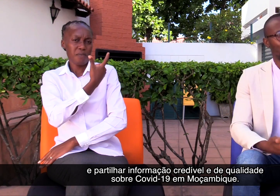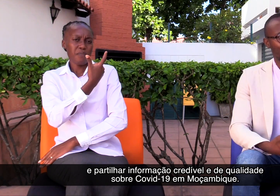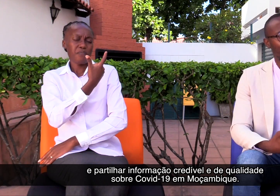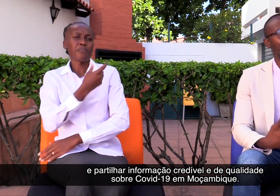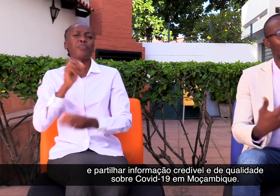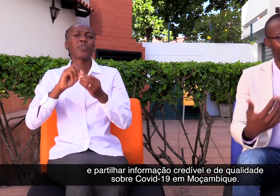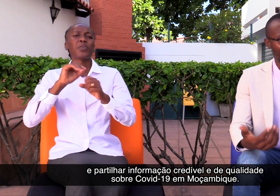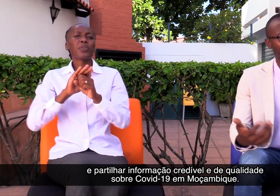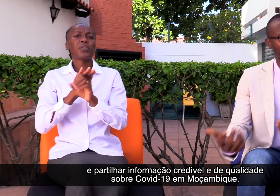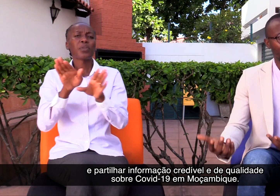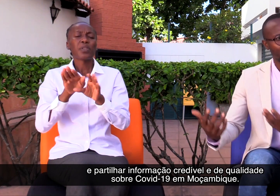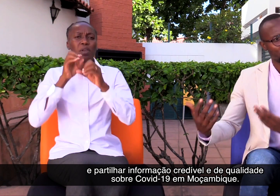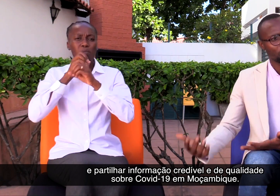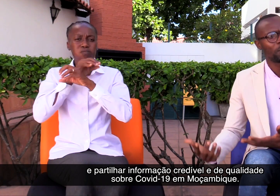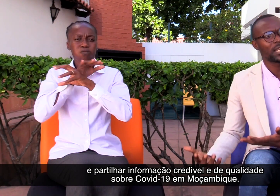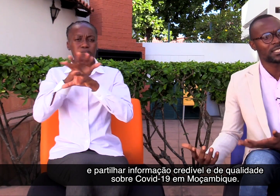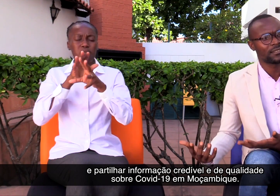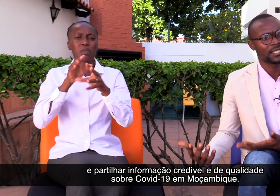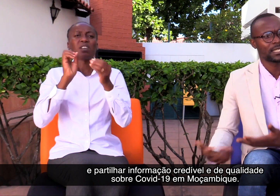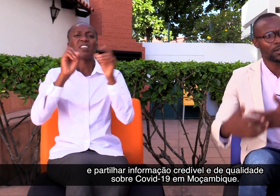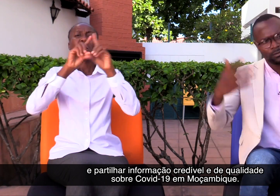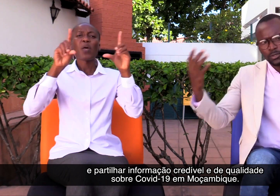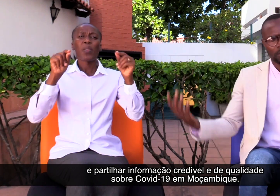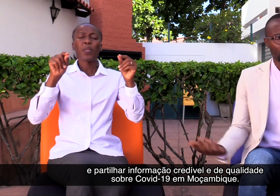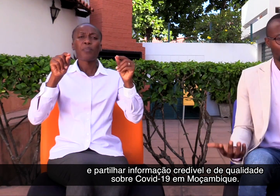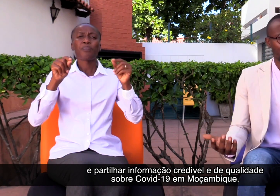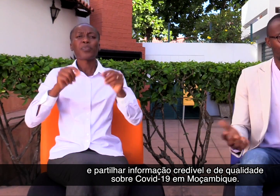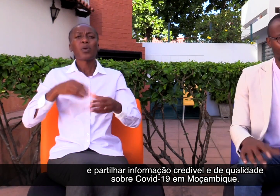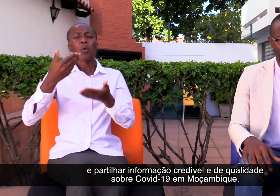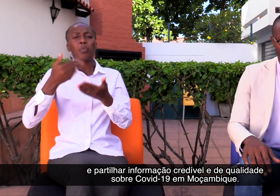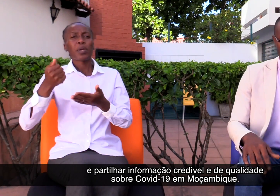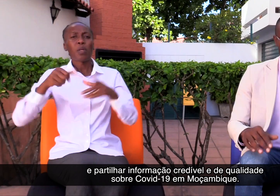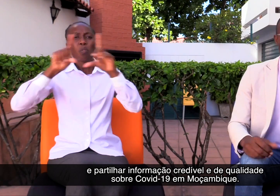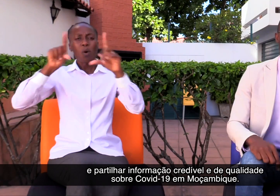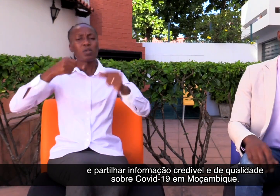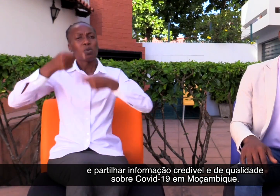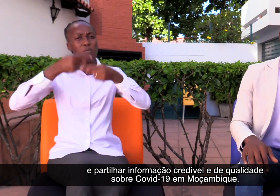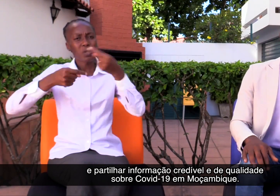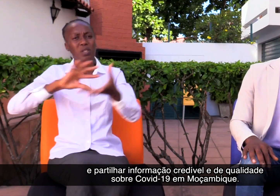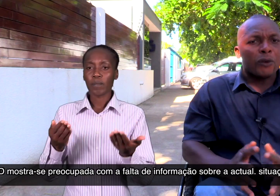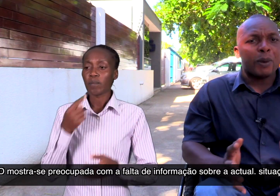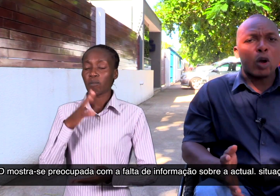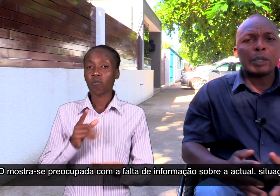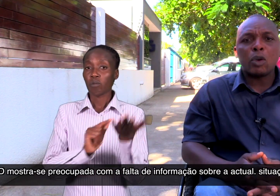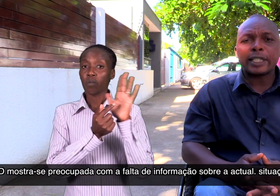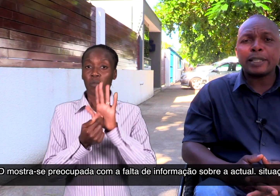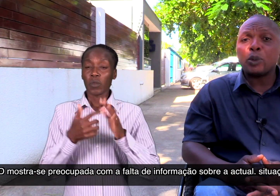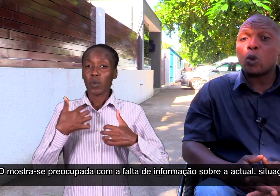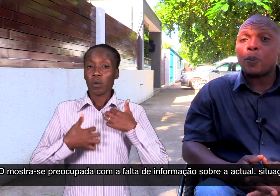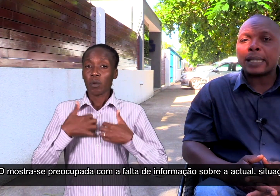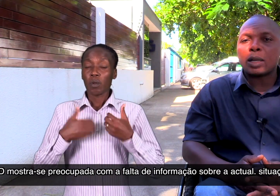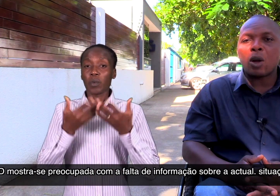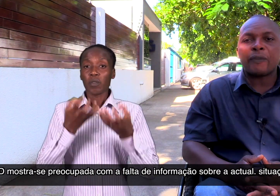partilhar informação de qualidade credível sobre esta vacina ou sobre o processo todo da Covid em Moçambique. O FAMOD